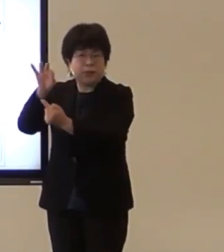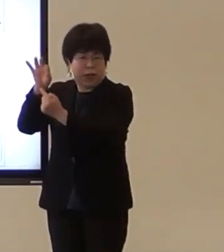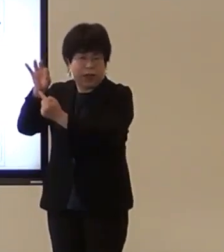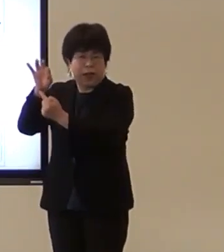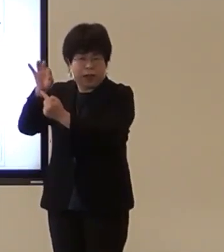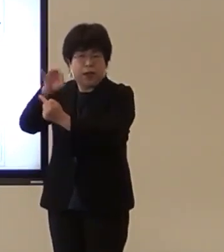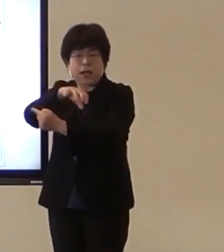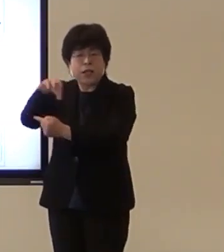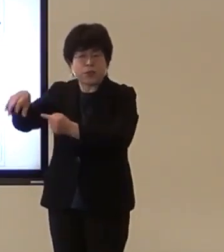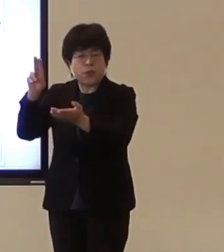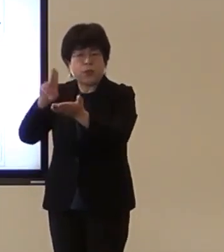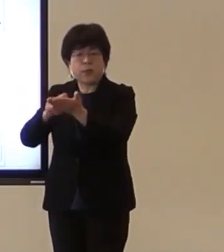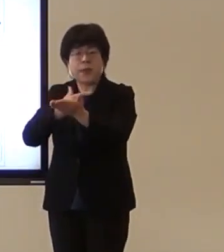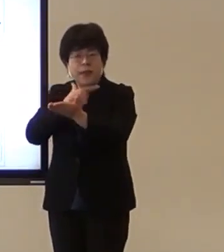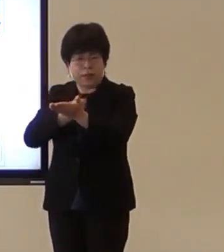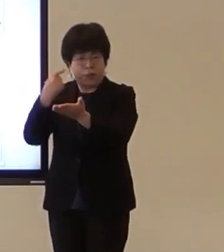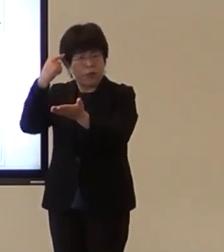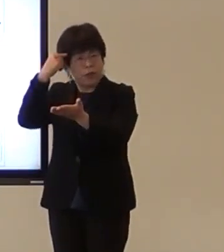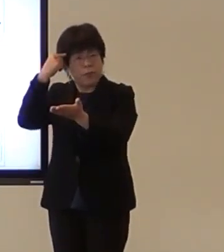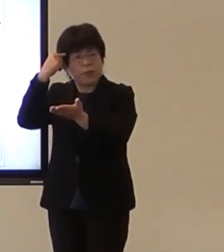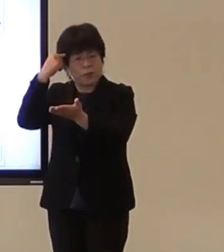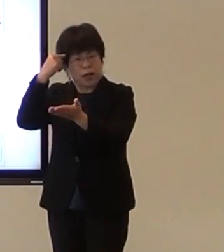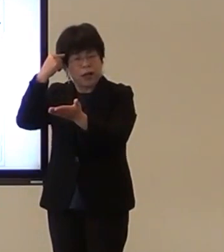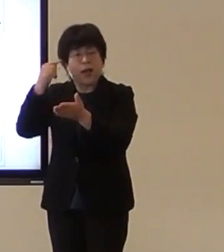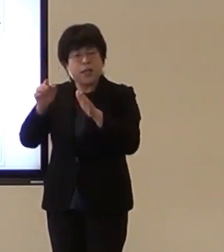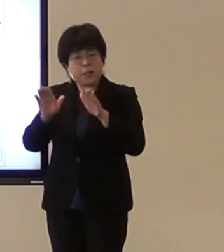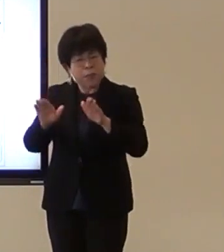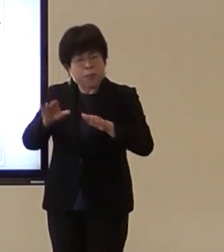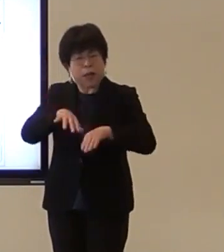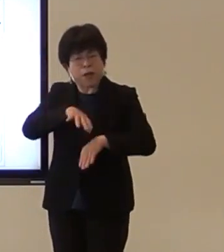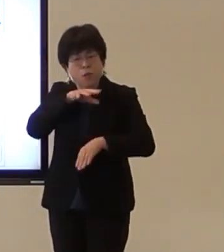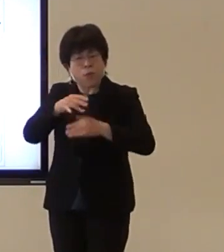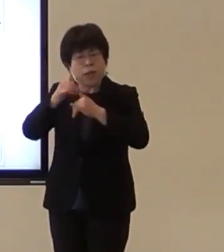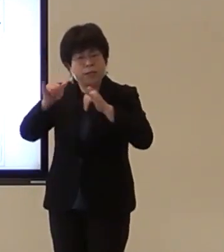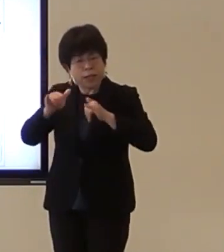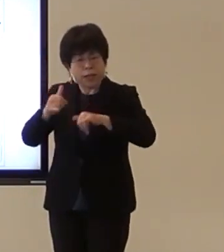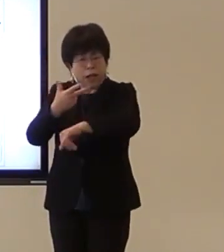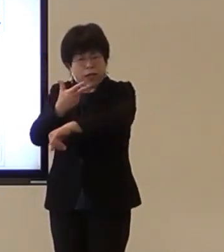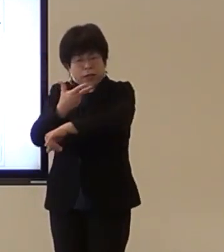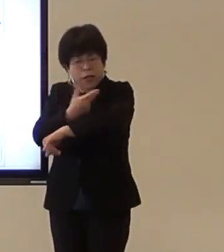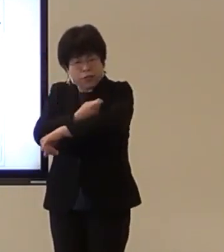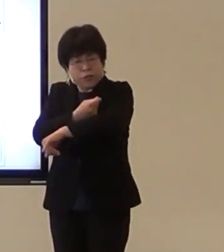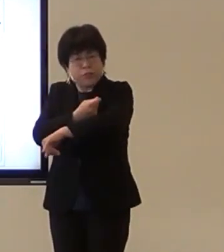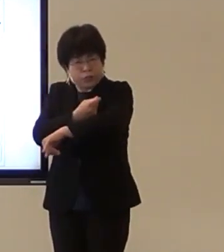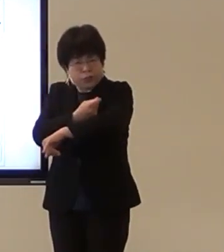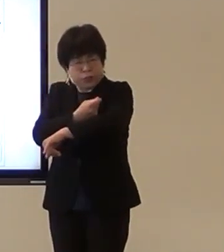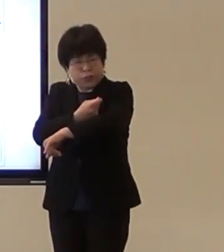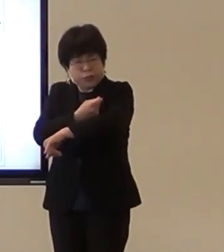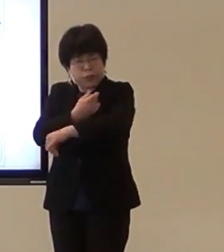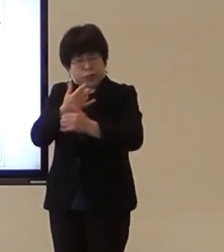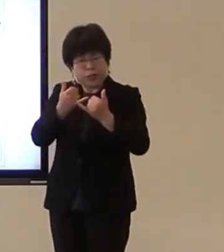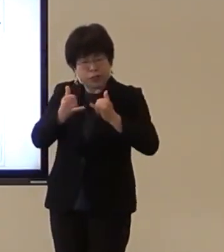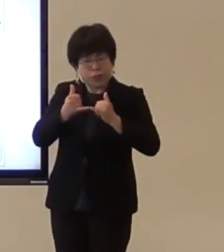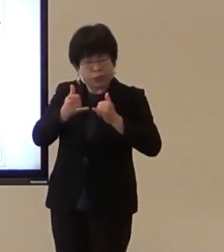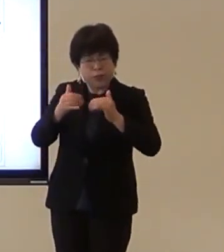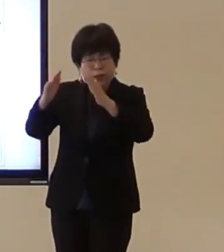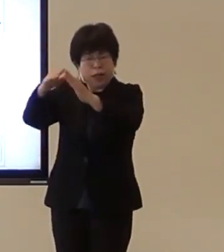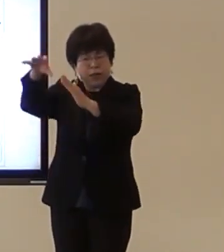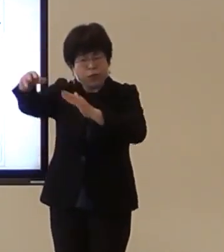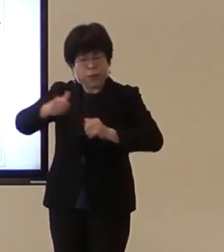階ではありますが、現時点におきましては高齢者の方の接種会場までの移動などを考慮いたし